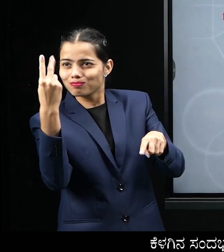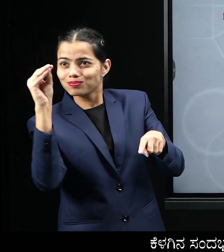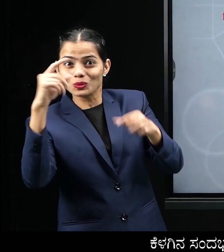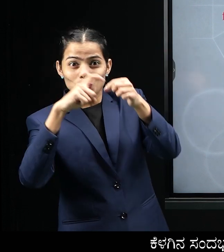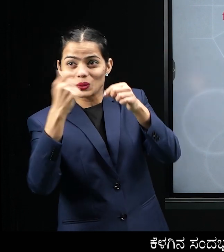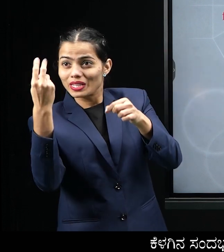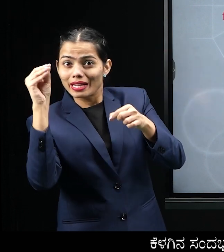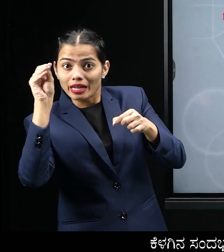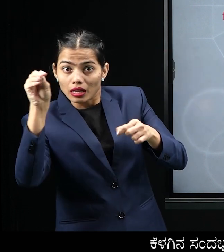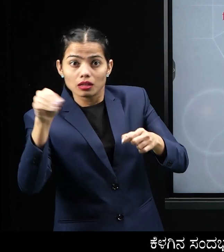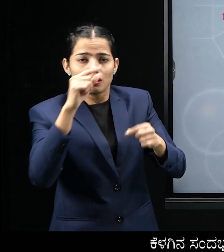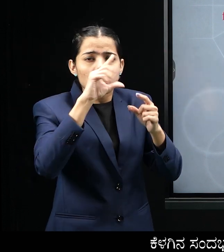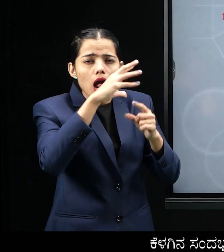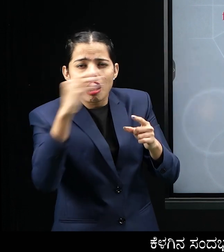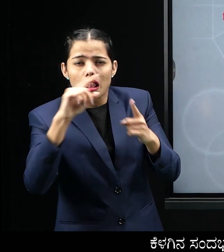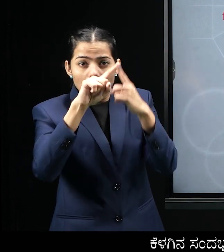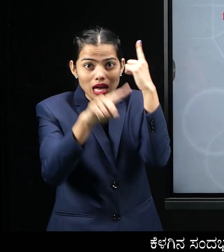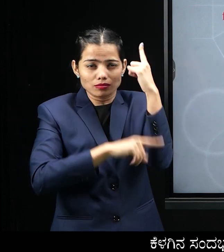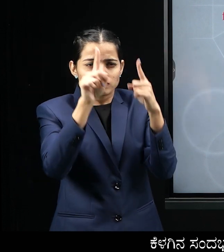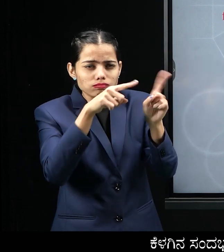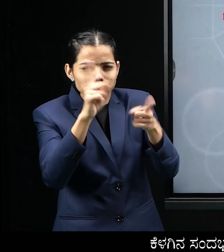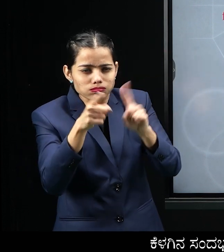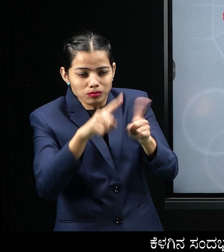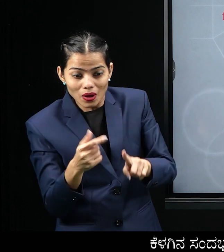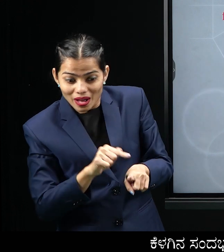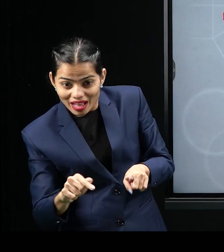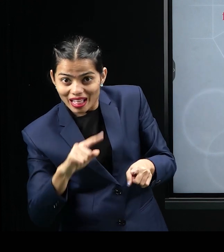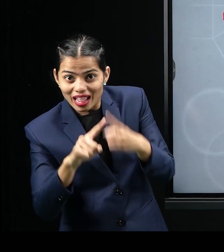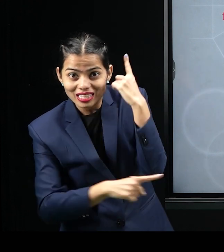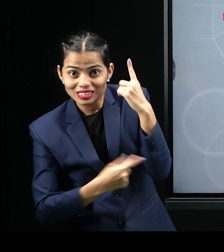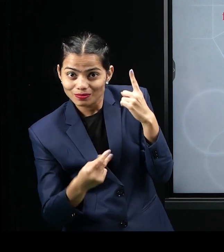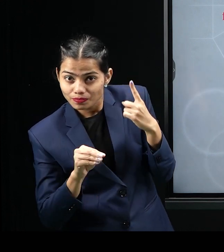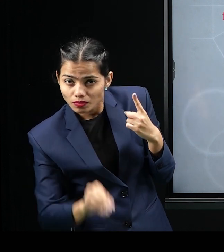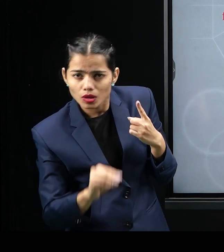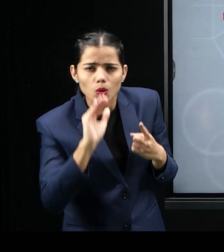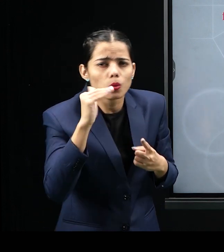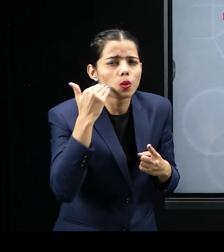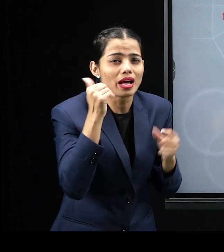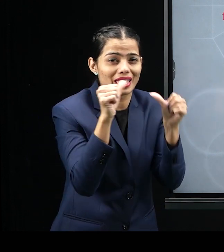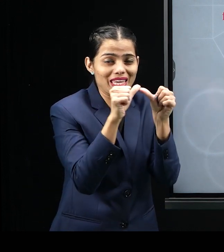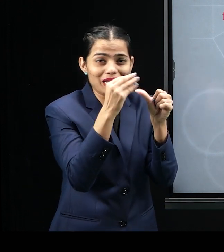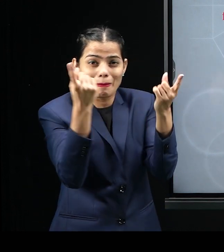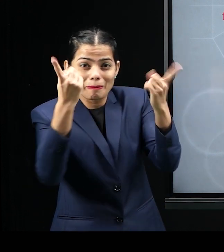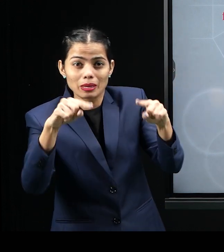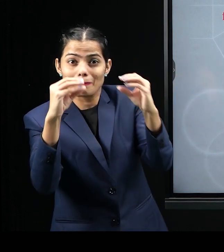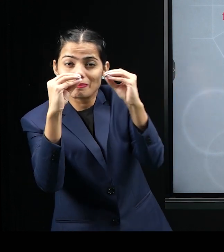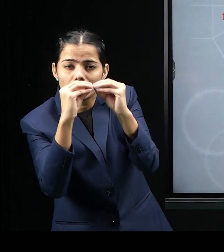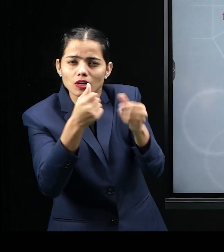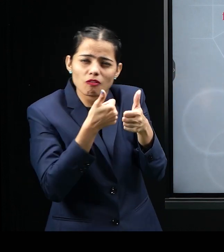ನಿಂದ ಭಾಗಿಸಿದಾಗ ಅಂಶ ಮತ್ತು ಶೇಷವನ್ನು ಕಂಡು ಹಿಡಿಯಿರಿ. 1.